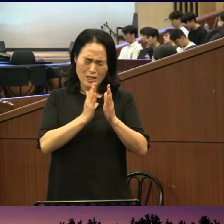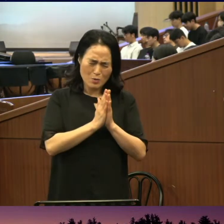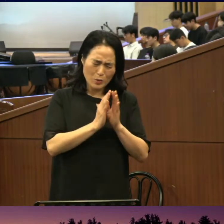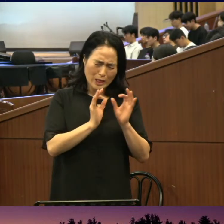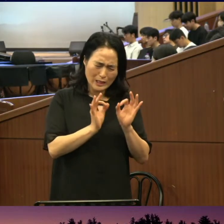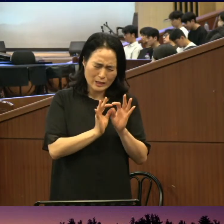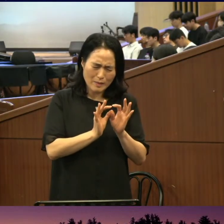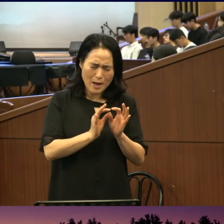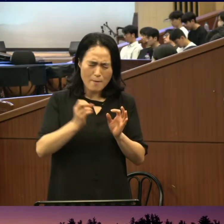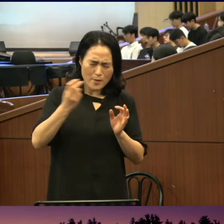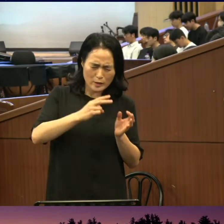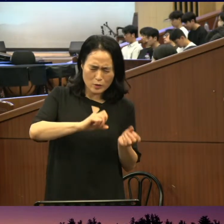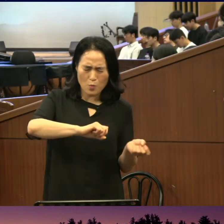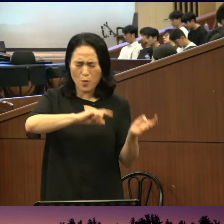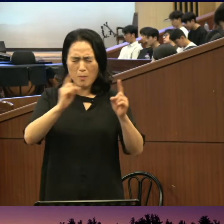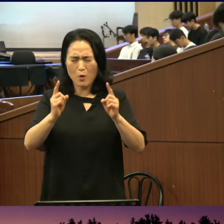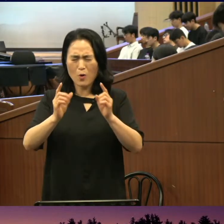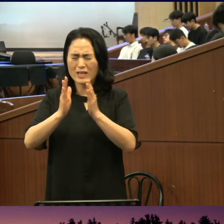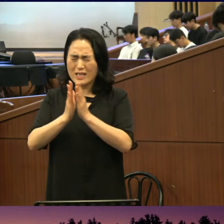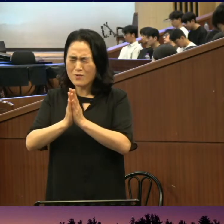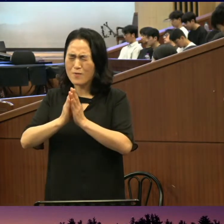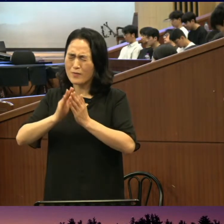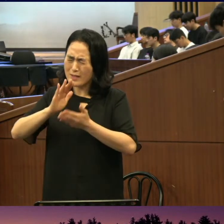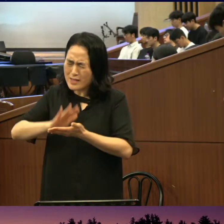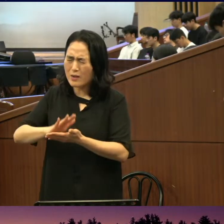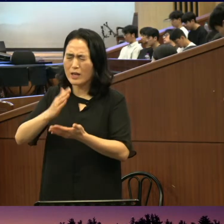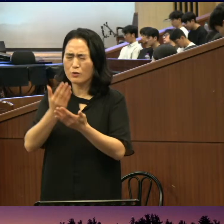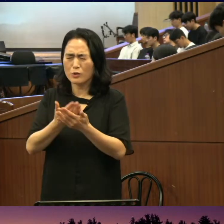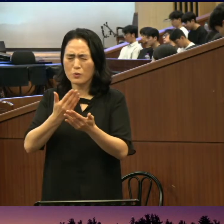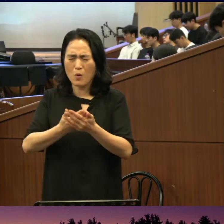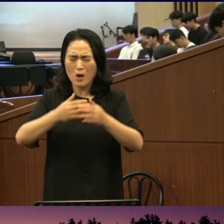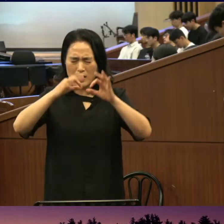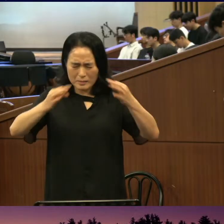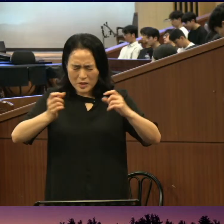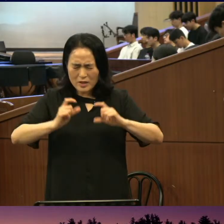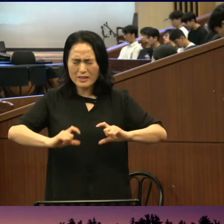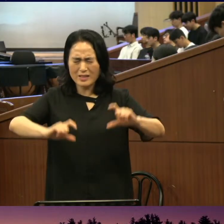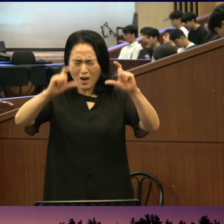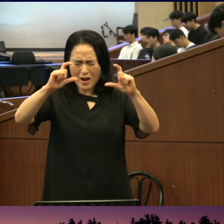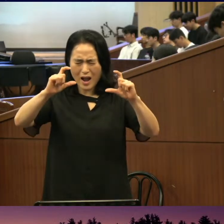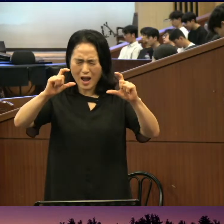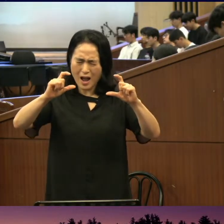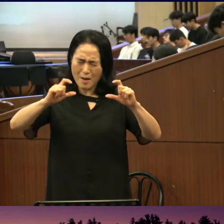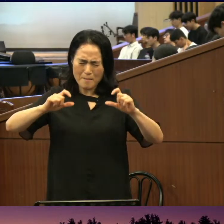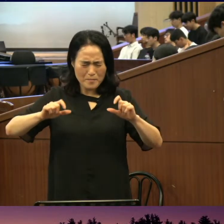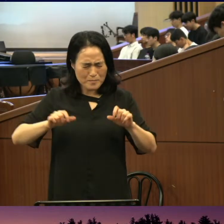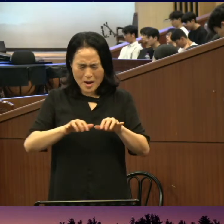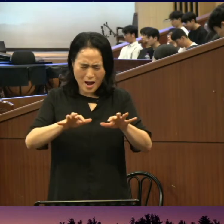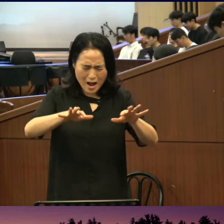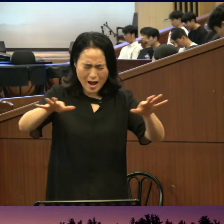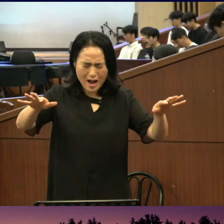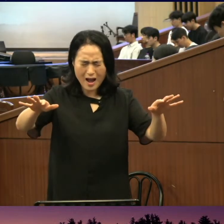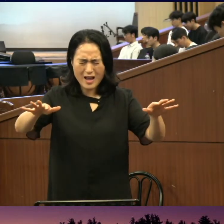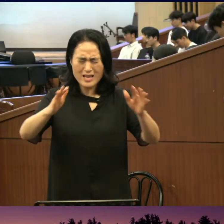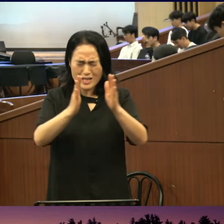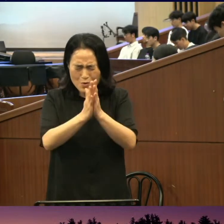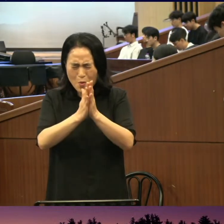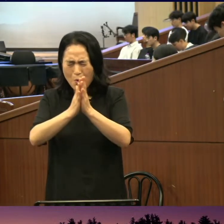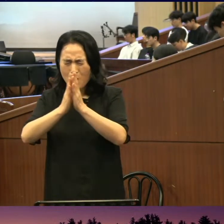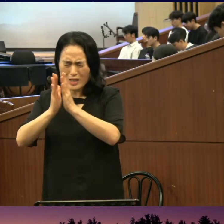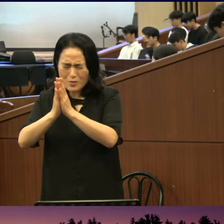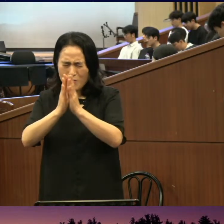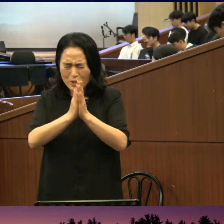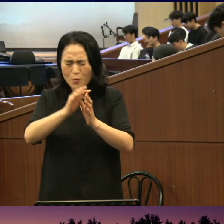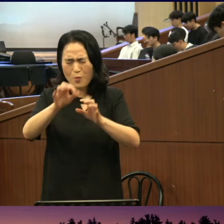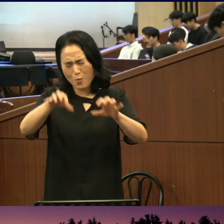검요 철화의 운동이 일어나게 하여 주셔서 삼천리 방방곡곡 교회들마다 기도의 역사, 기도의 불길이 타오르게